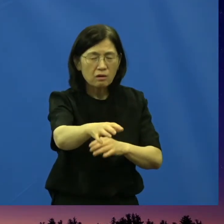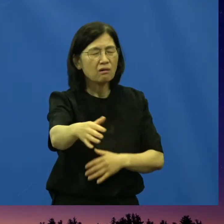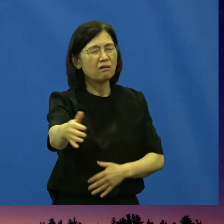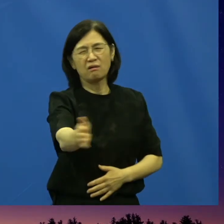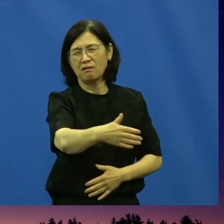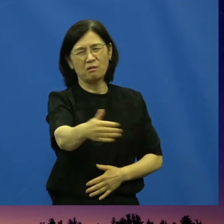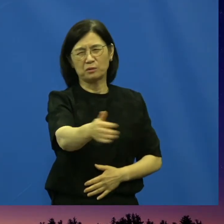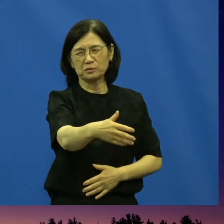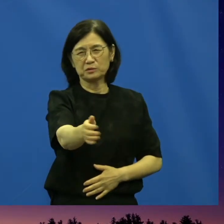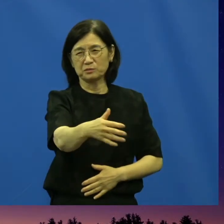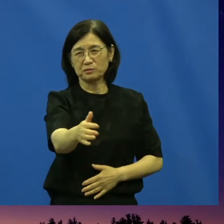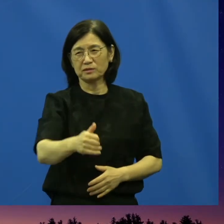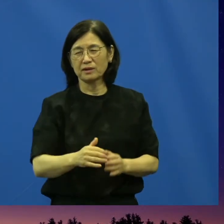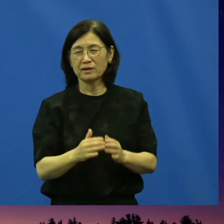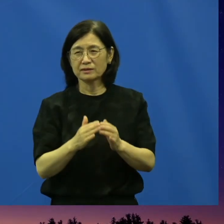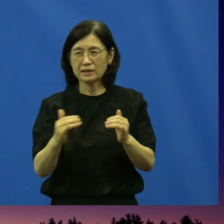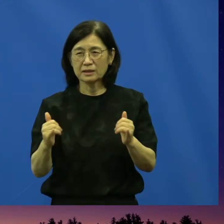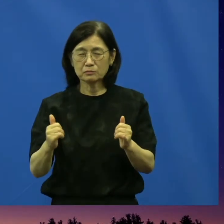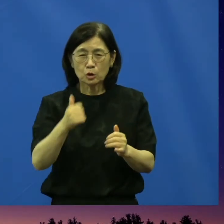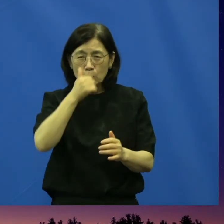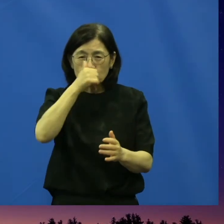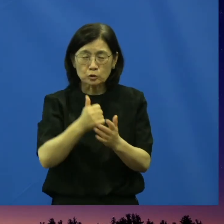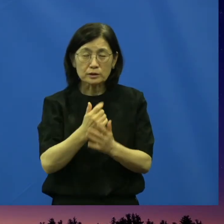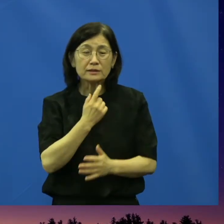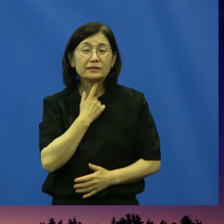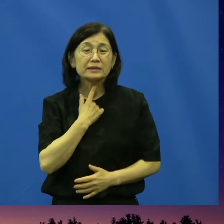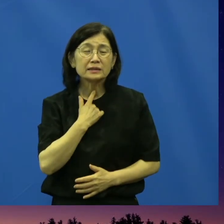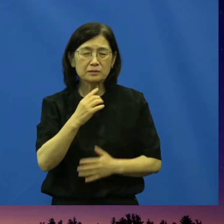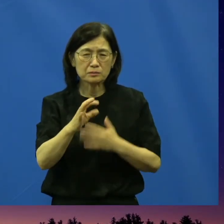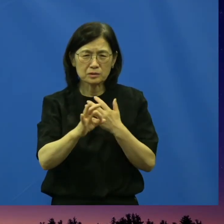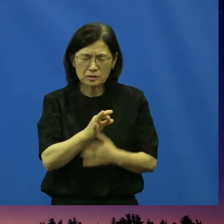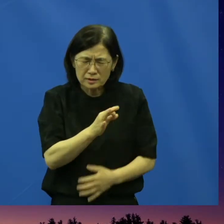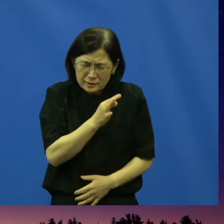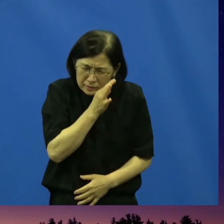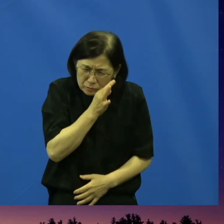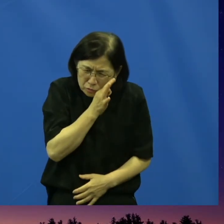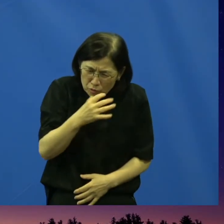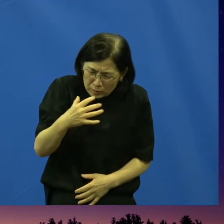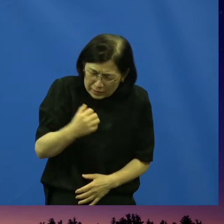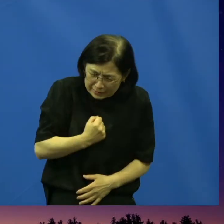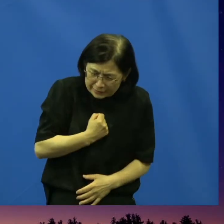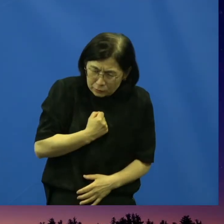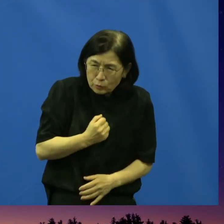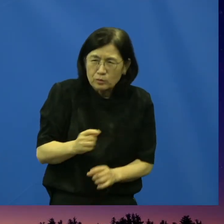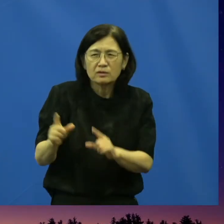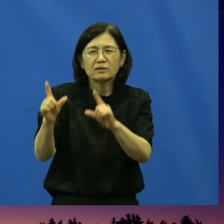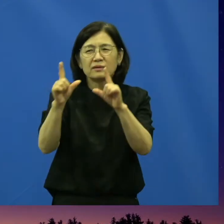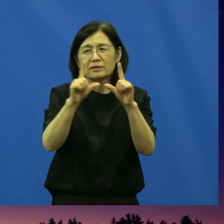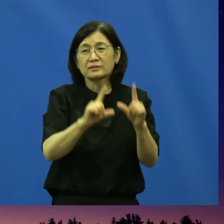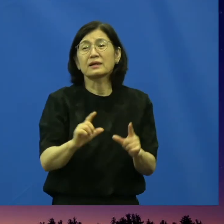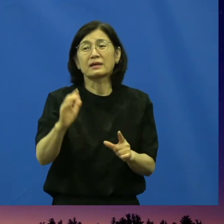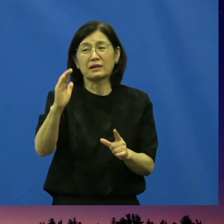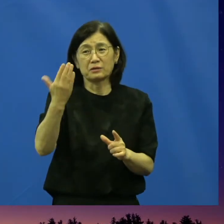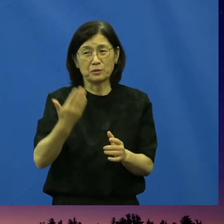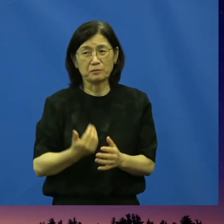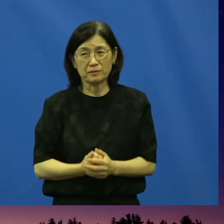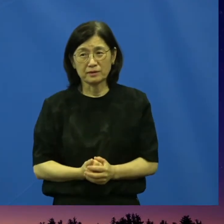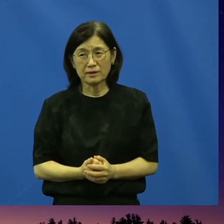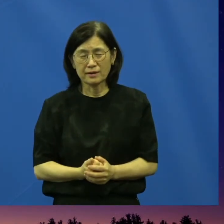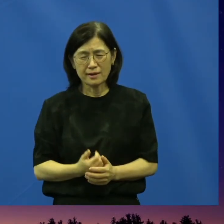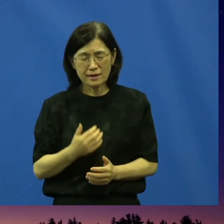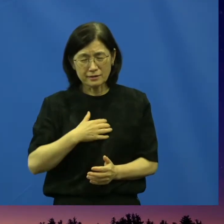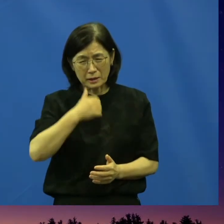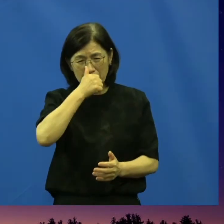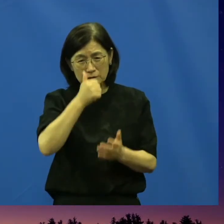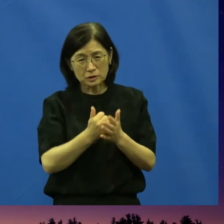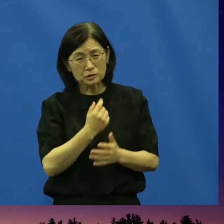인한 수치를 안고 살아요. 그래서 일평생 우리의 모든 행동을 보면 내 죄에 대한 수치를 가리려고 애를 쓰는